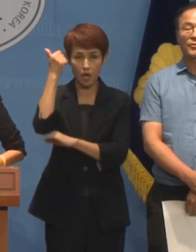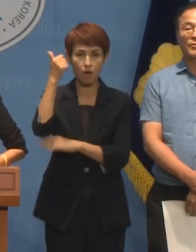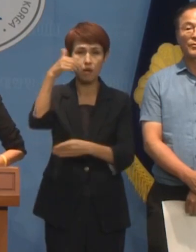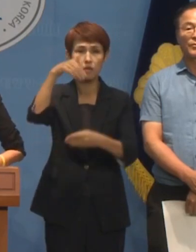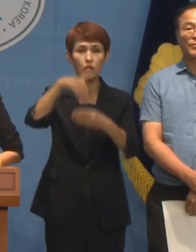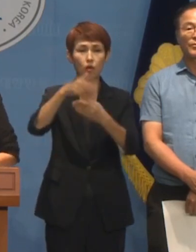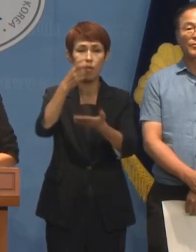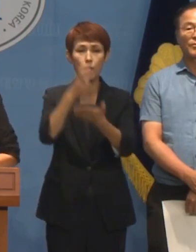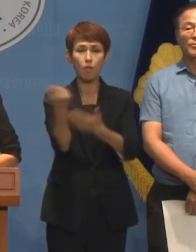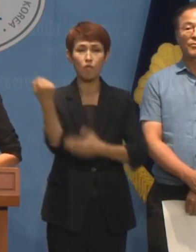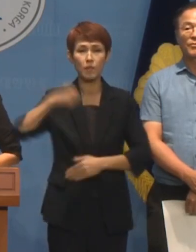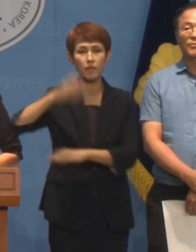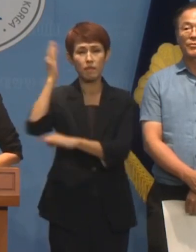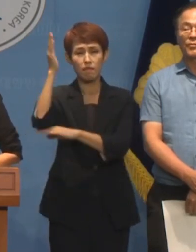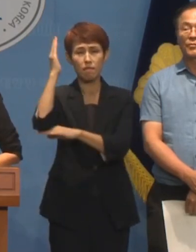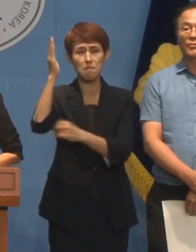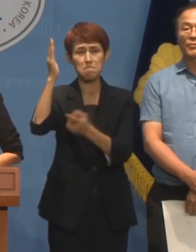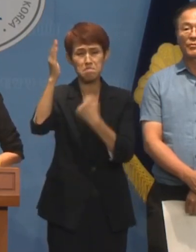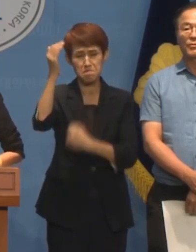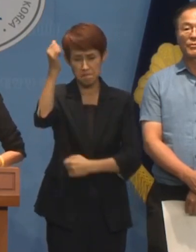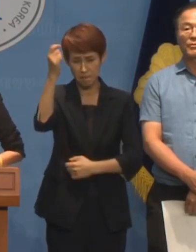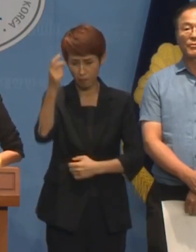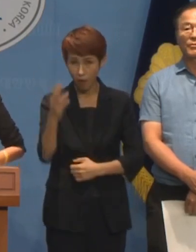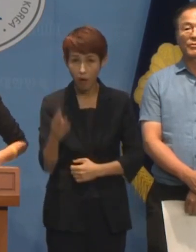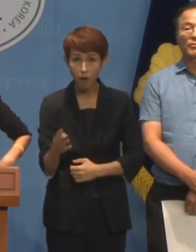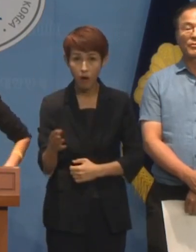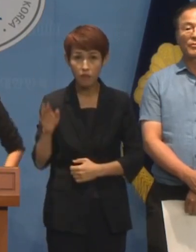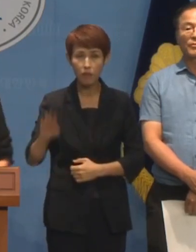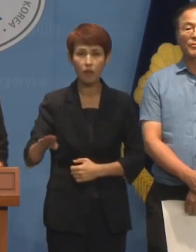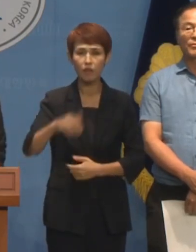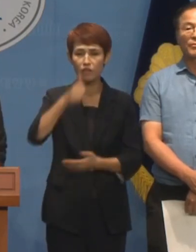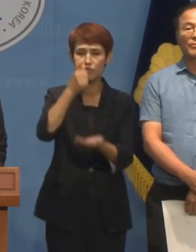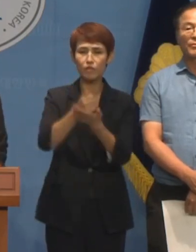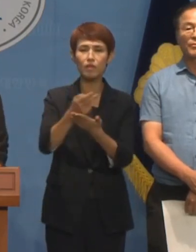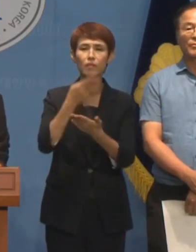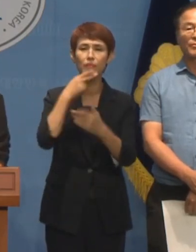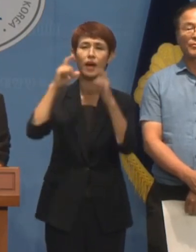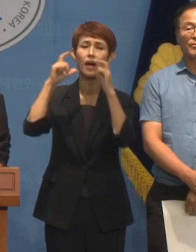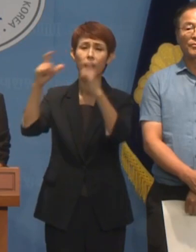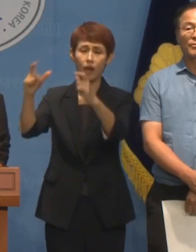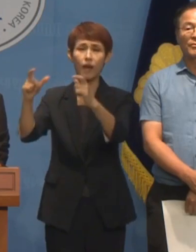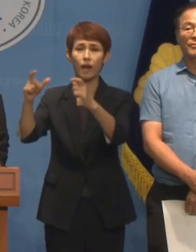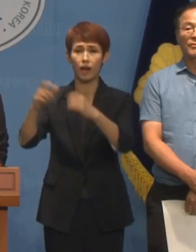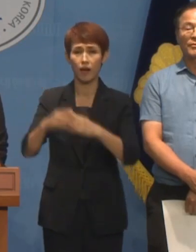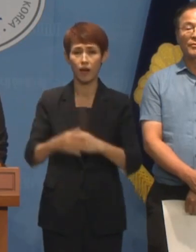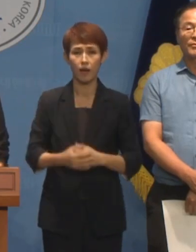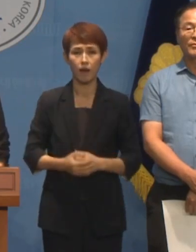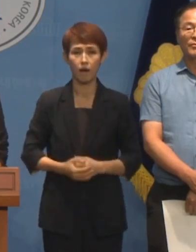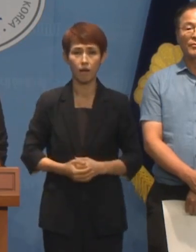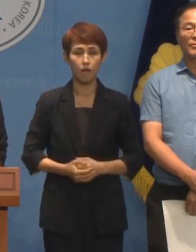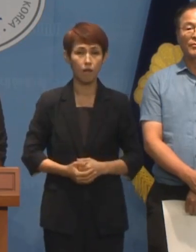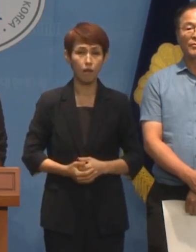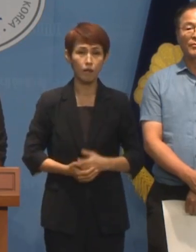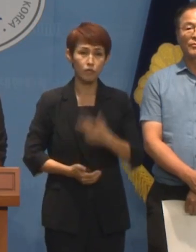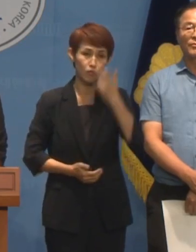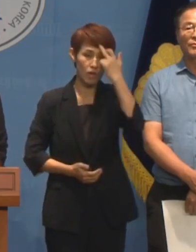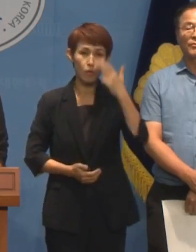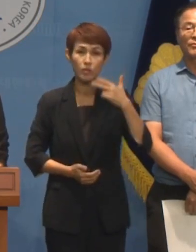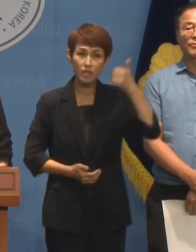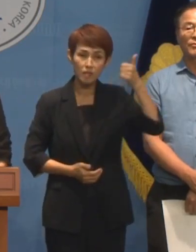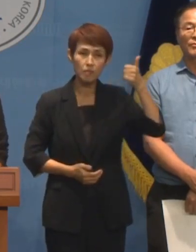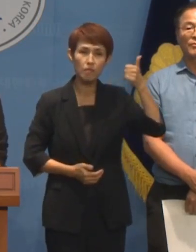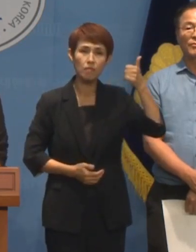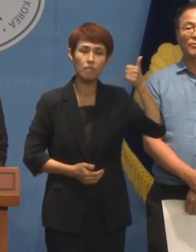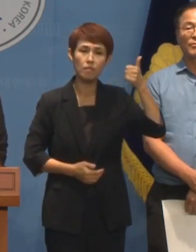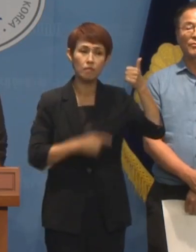많이 했음에도 불구하고 무혐의 처분을 내렸던 경찰이 최재형 목사님의 양평 여주